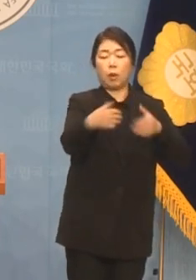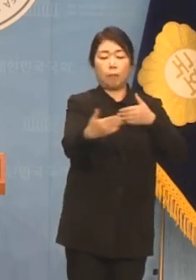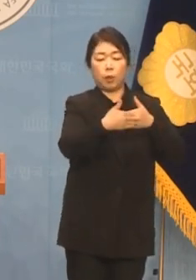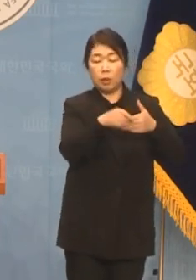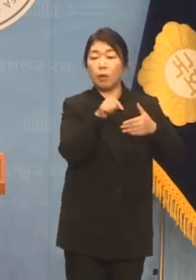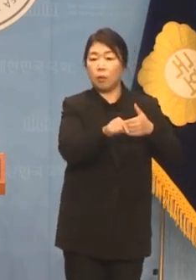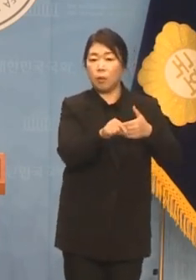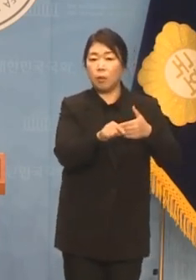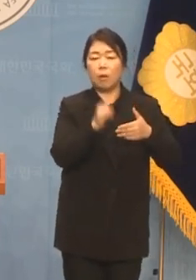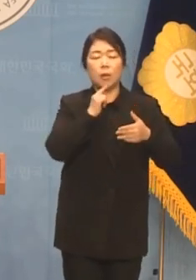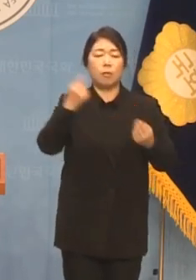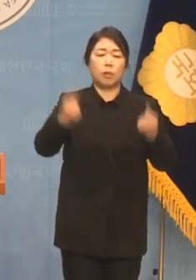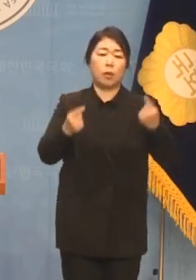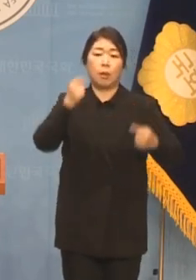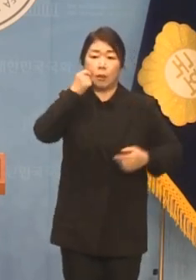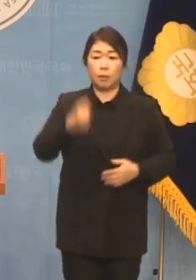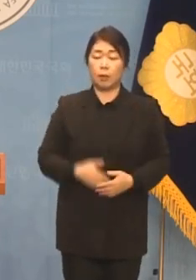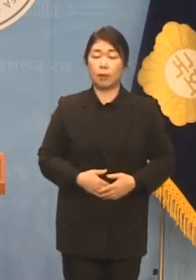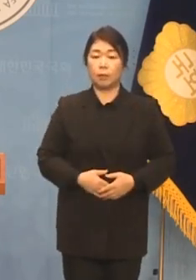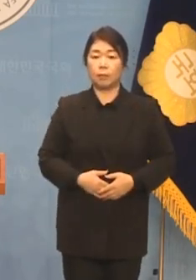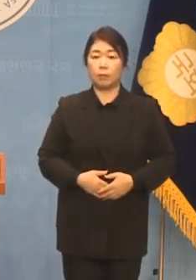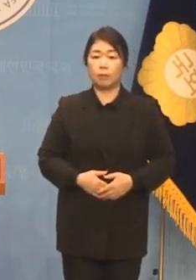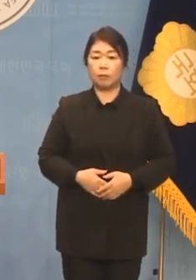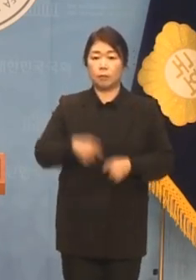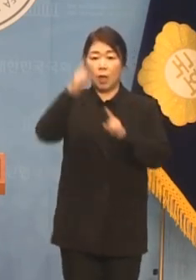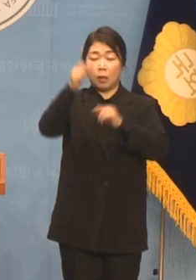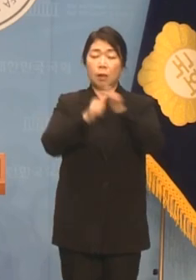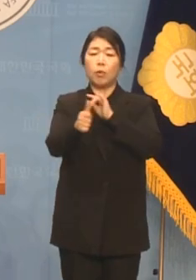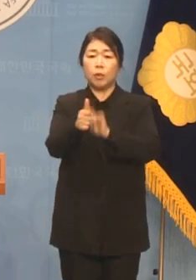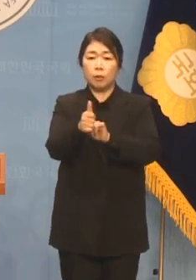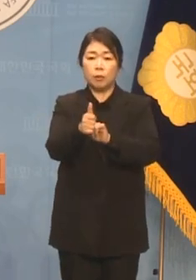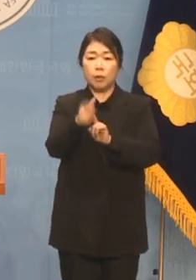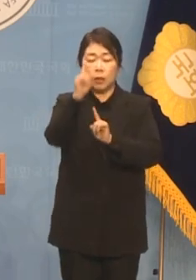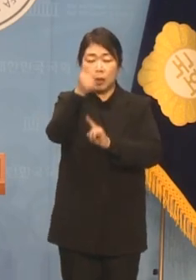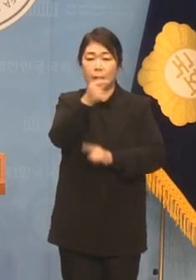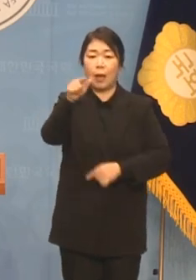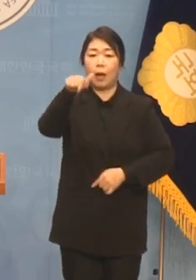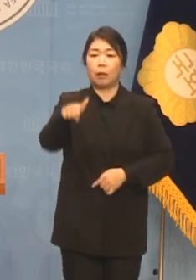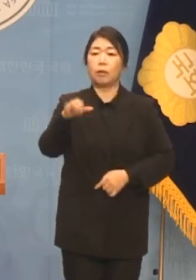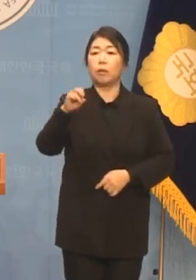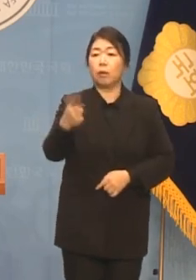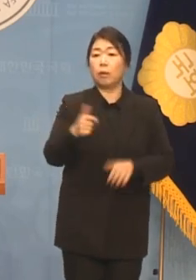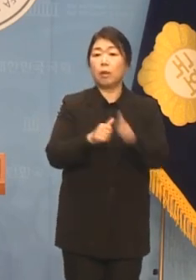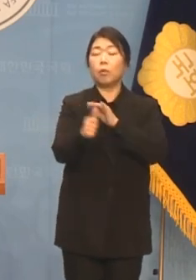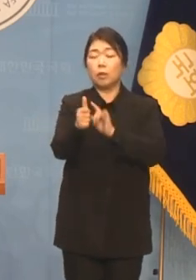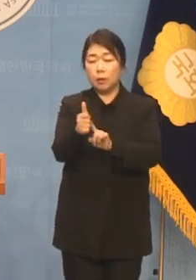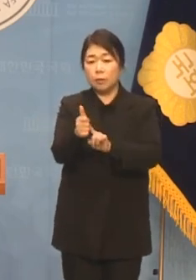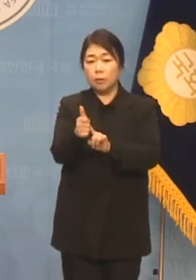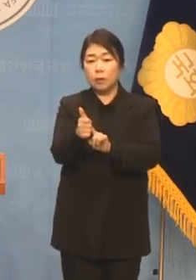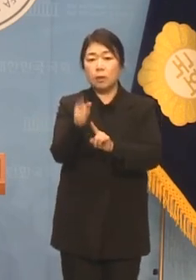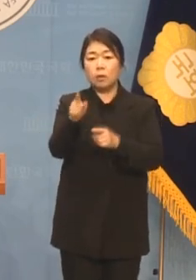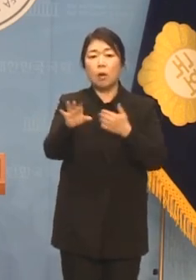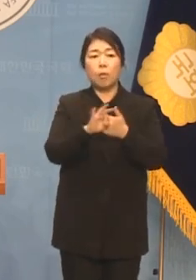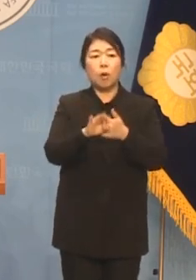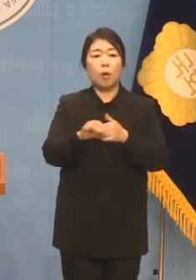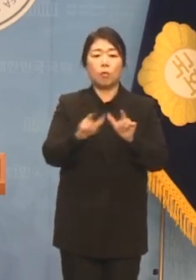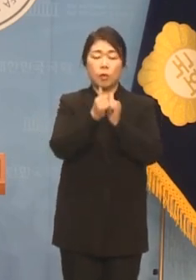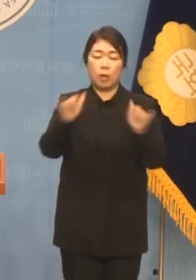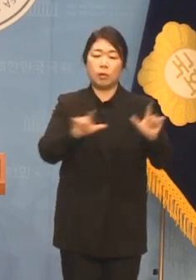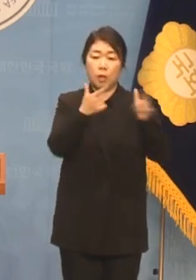것입니다 인학 대표님 민생 회복을 위해 그리고 내수진작을 위해 그렇다면 무엇을